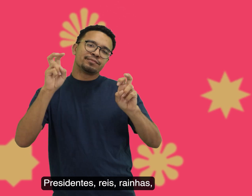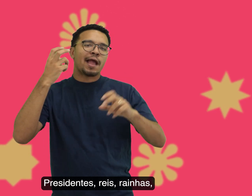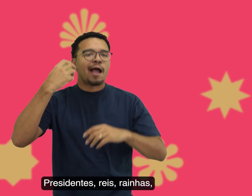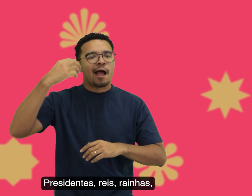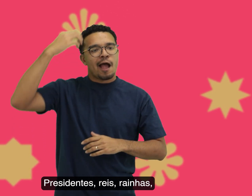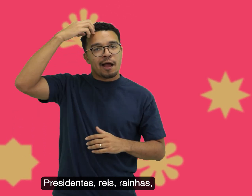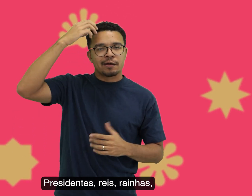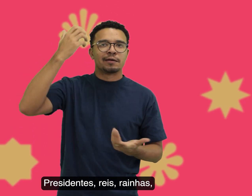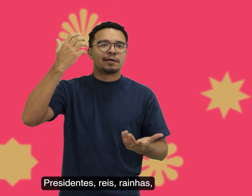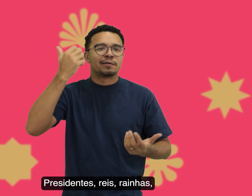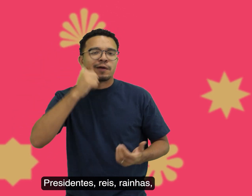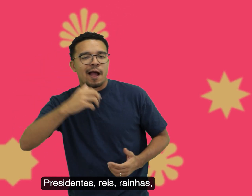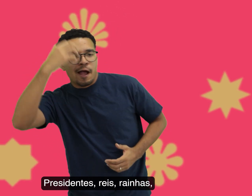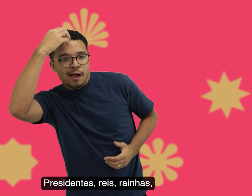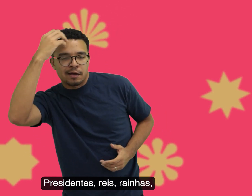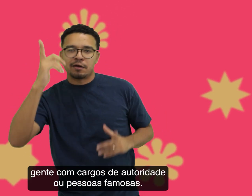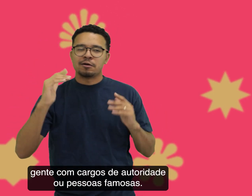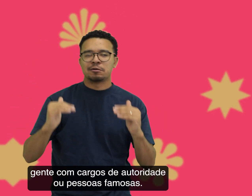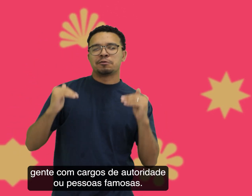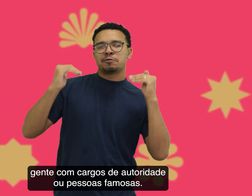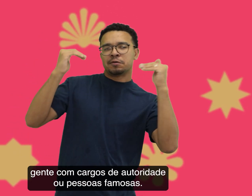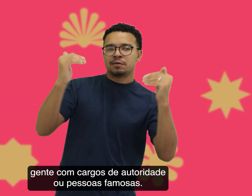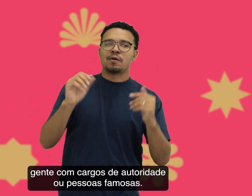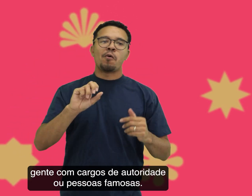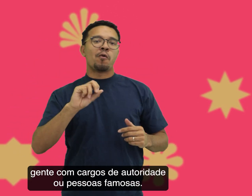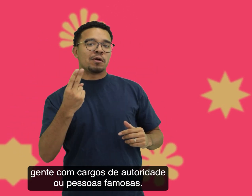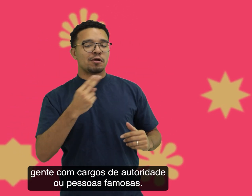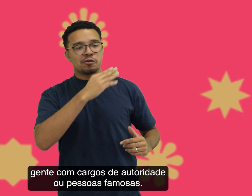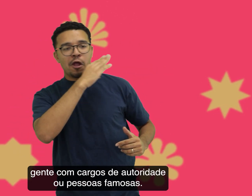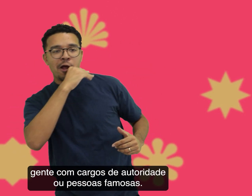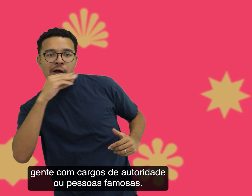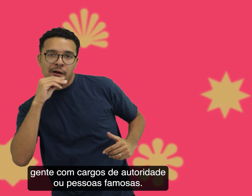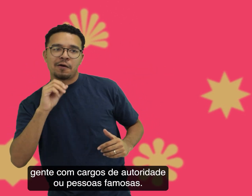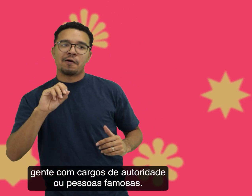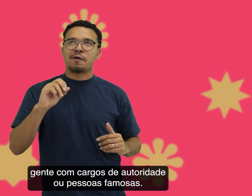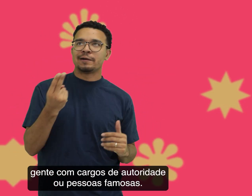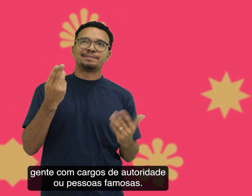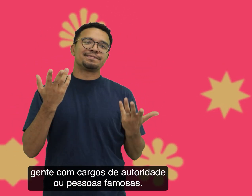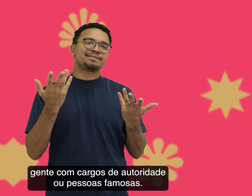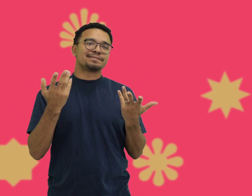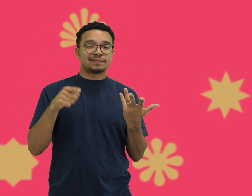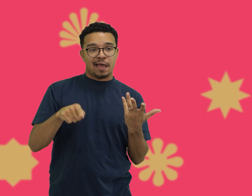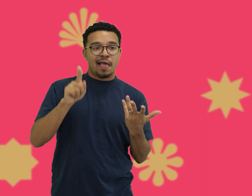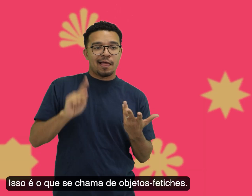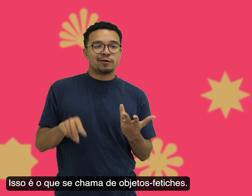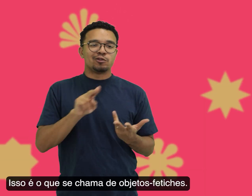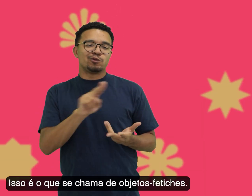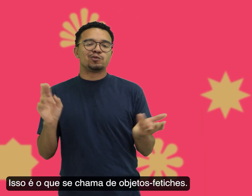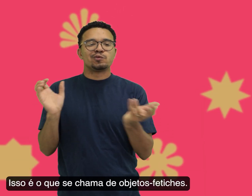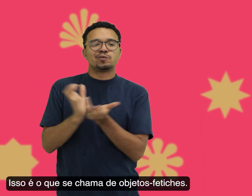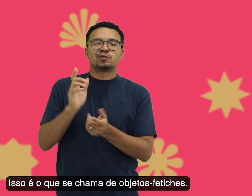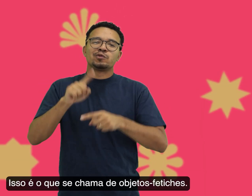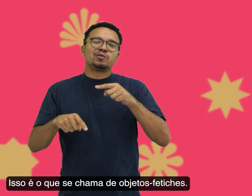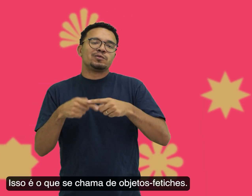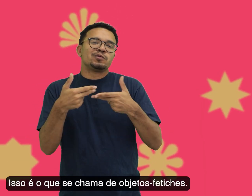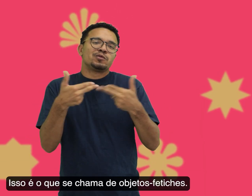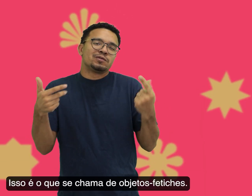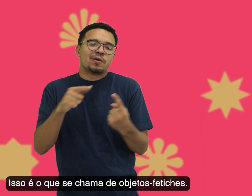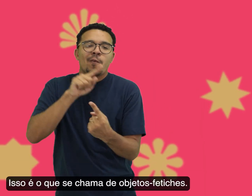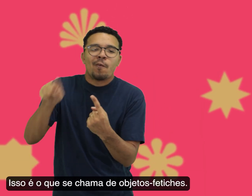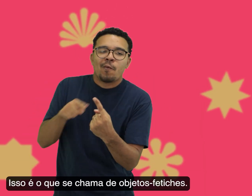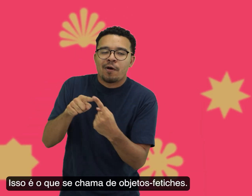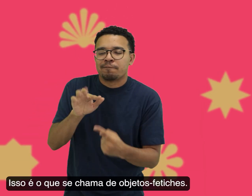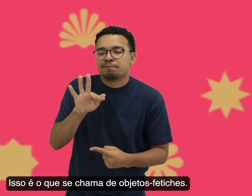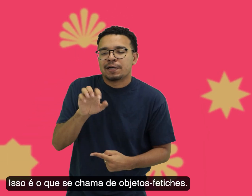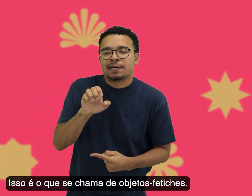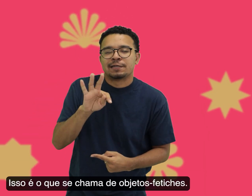históricas. Presidentes, reis, rainhas, gente com cargos de autoridade ou pessoas famosas. Isso é o que se